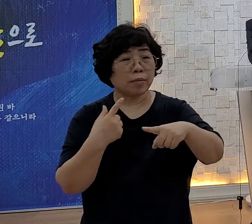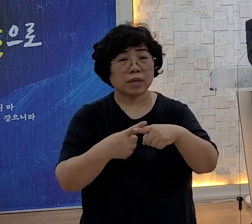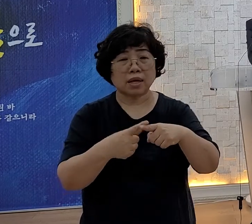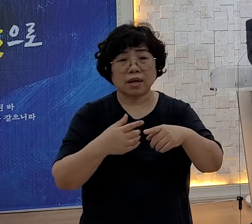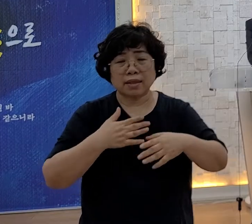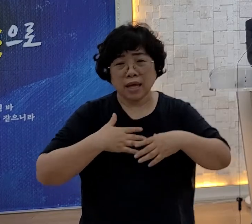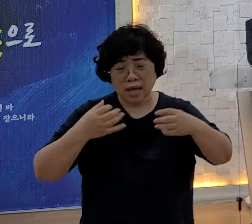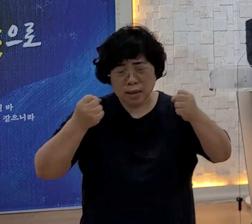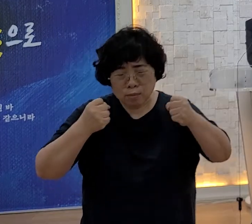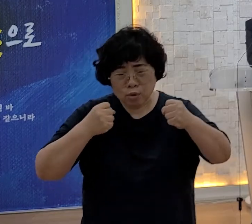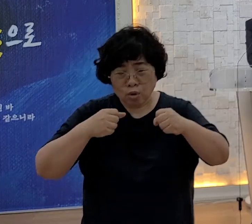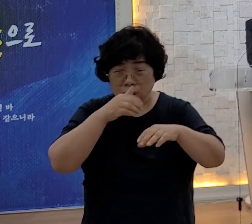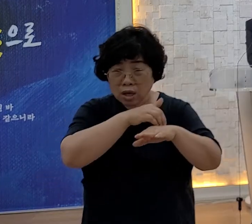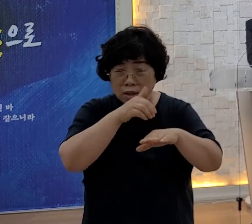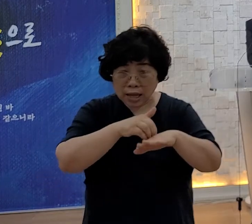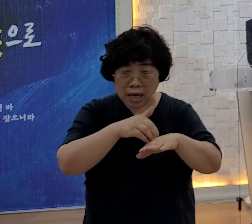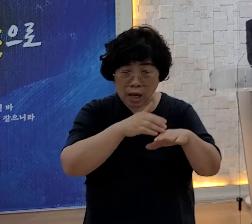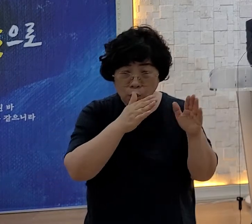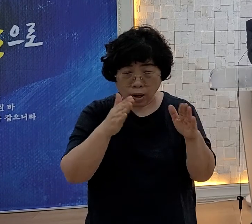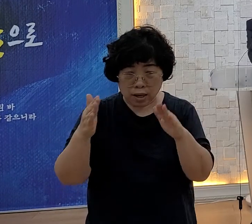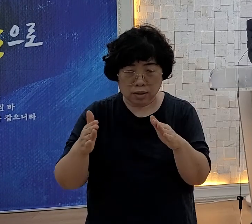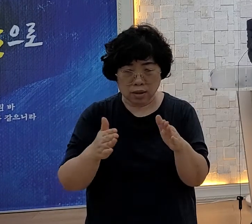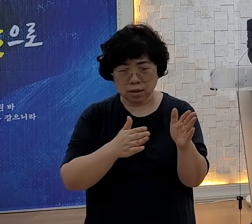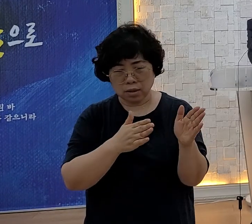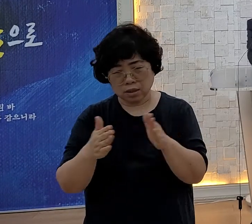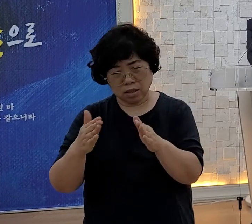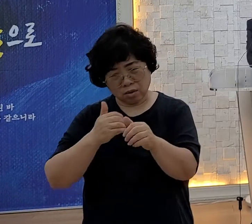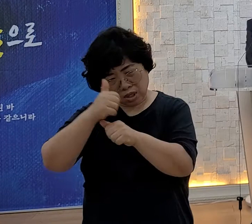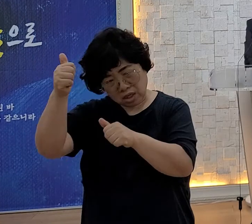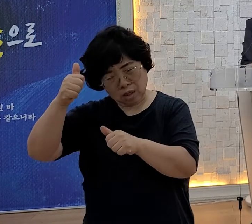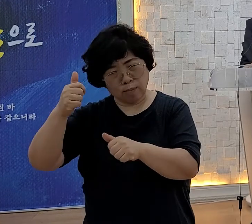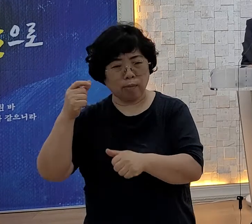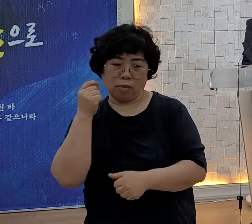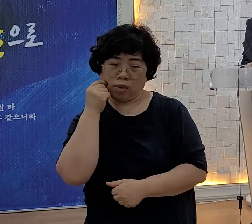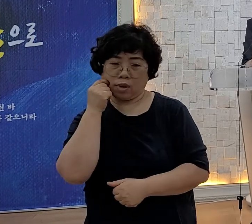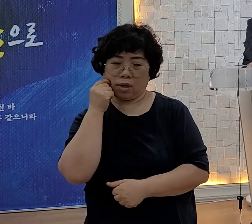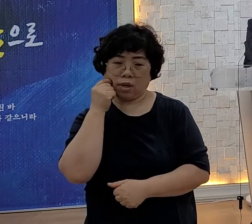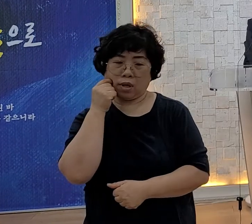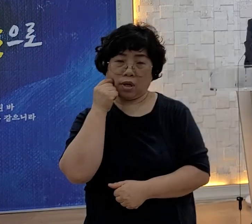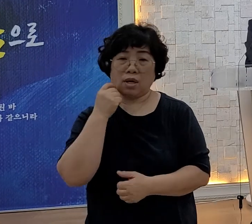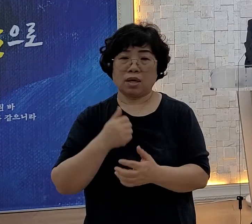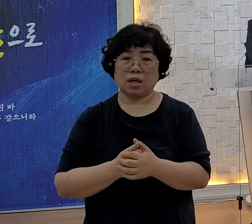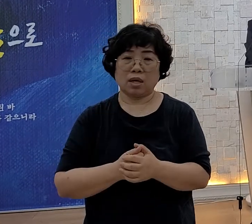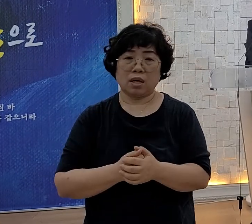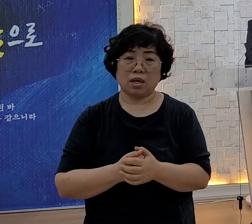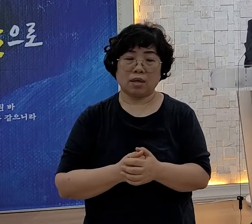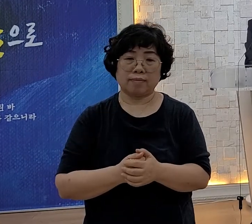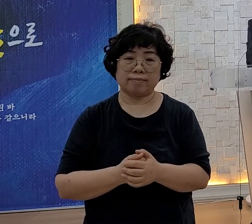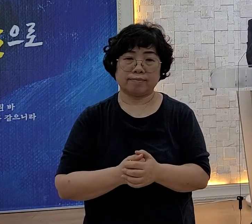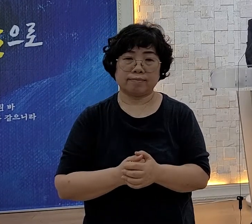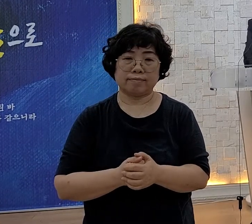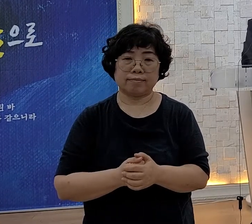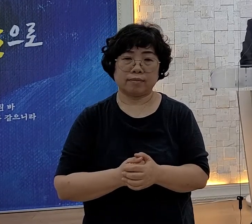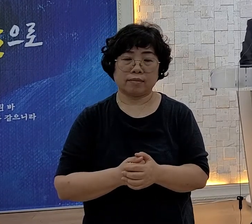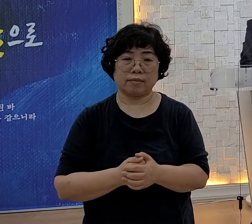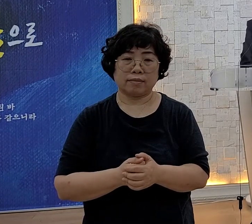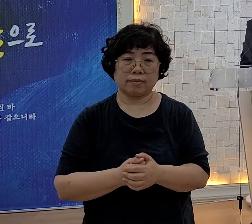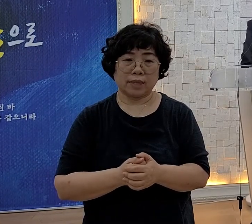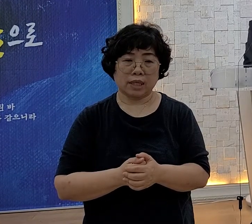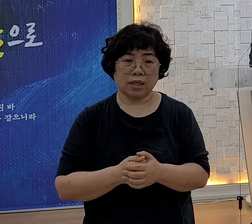이 연단의 과정과 환난의 과정을 이겨낼 사람은 아무도 없습니다. 그럼 사탄은